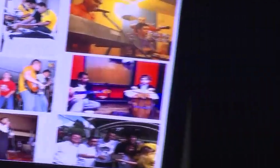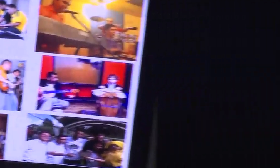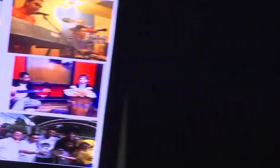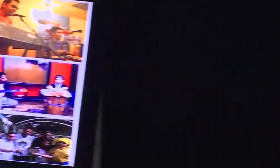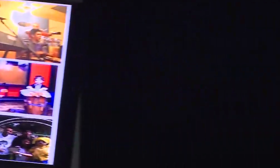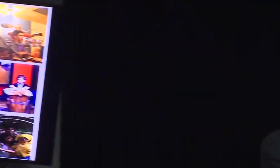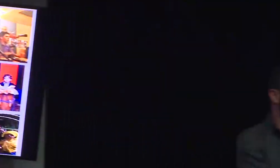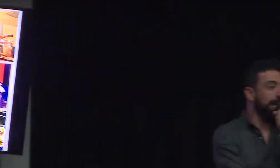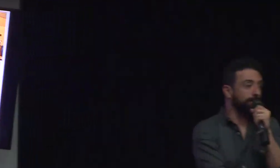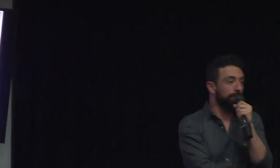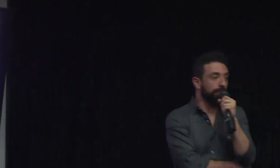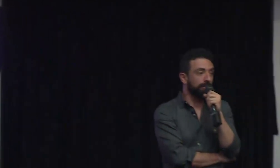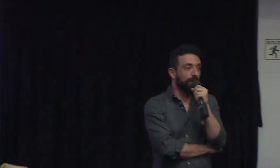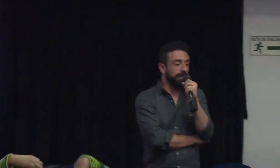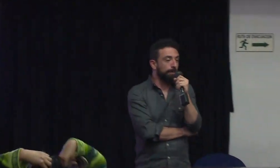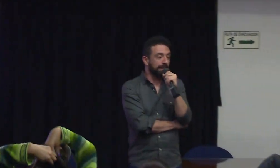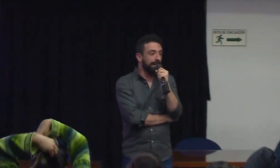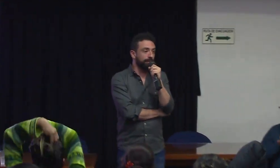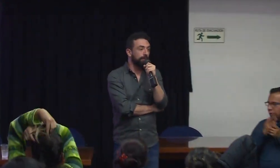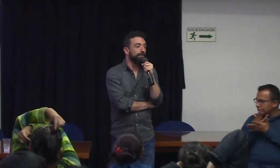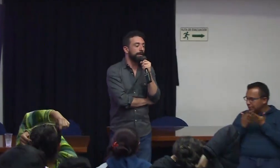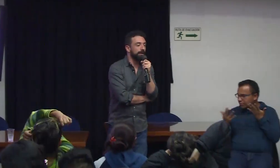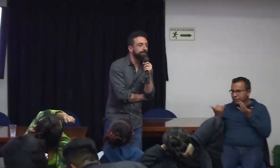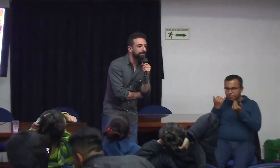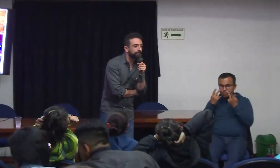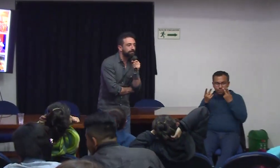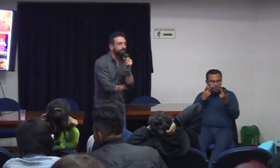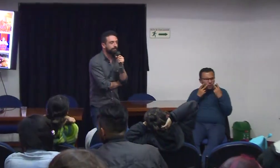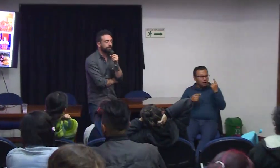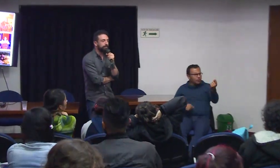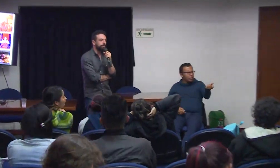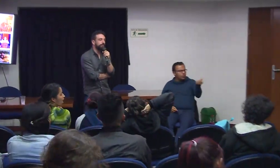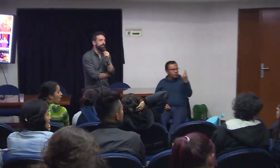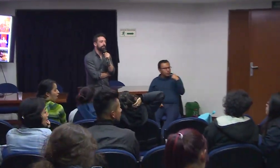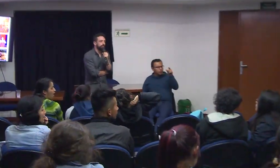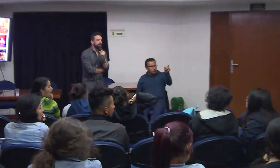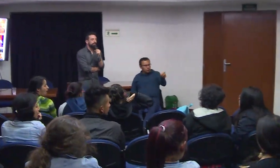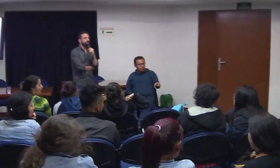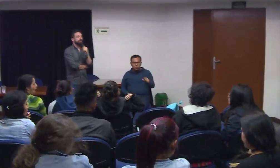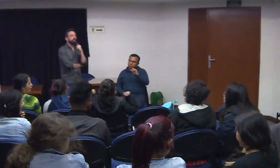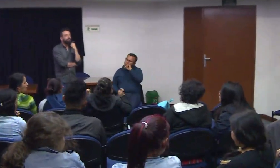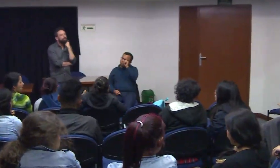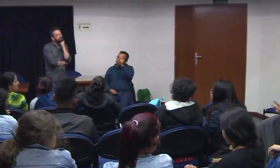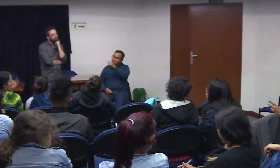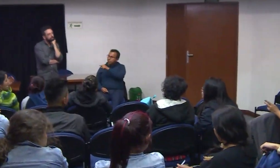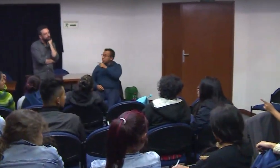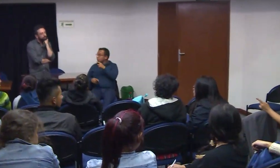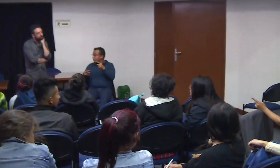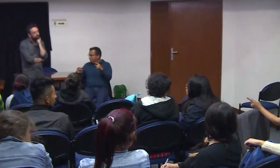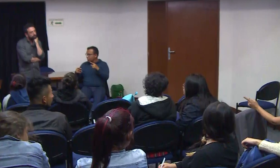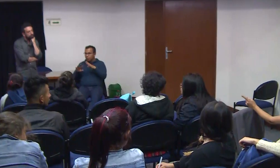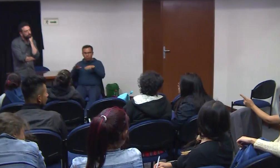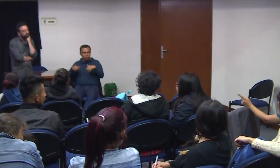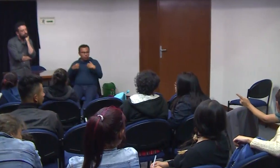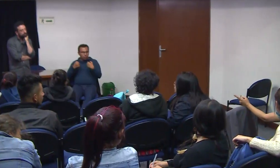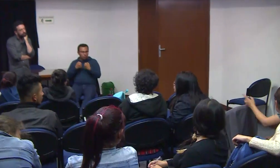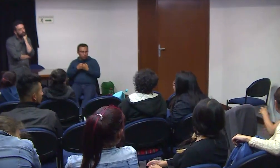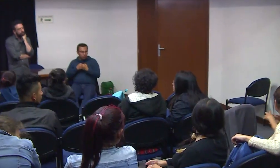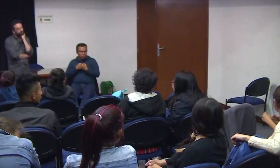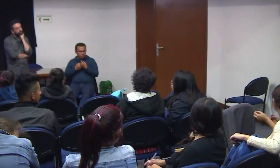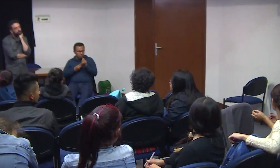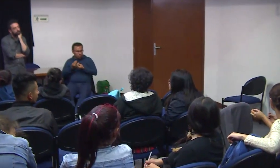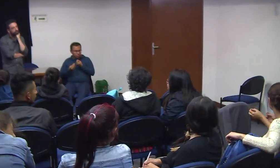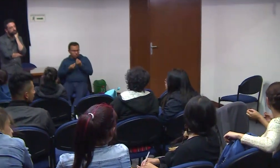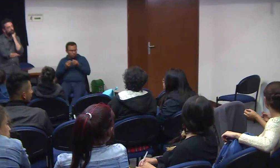y y ver pues muchos casos y muchas cosas que pasa eso dime una pregunta Cuando ustedes dicen que están vinculados con baris